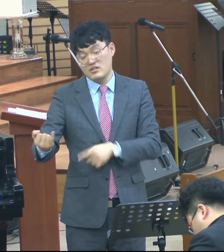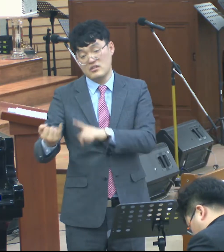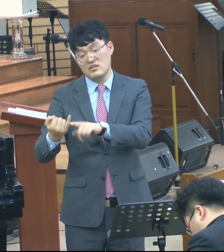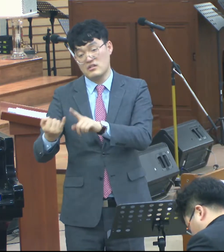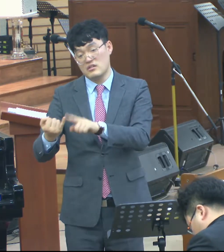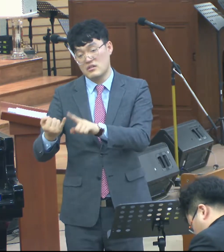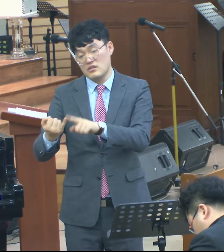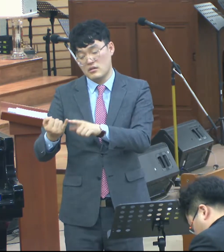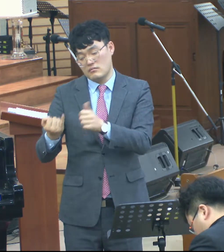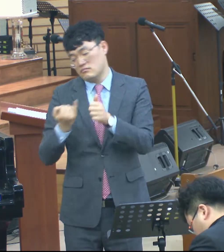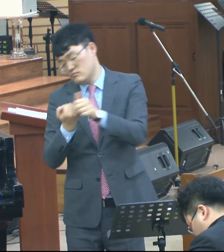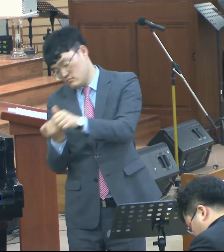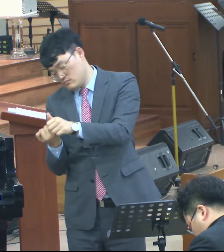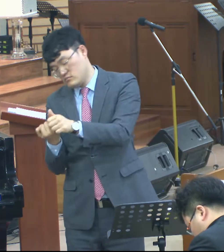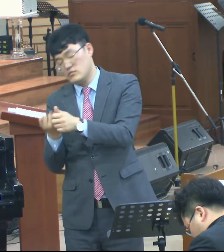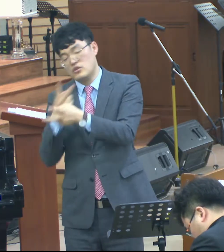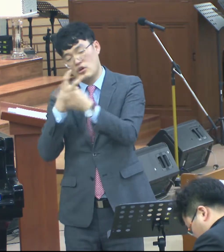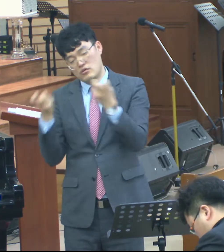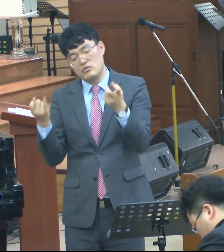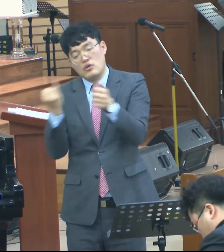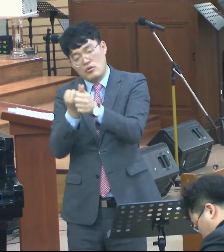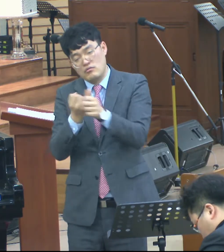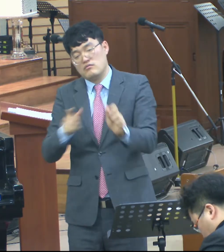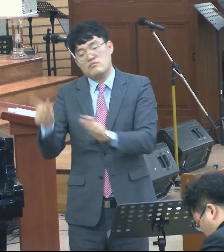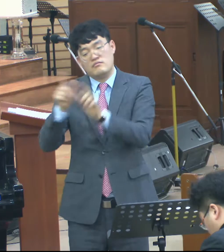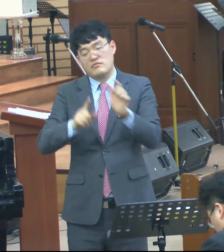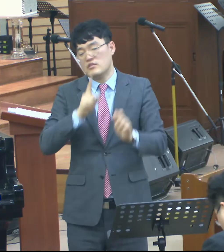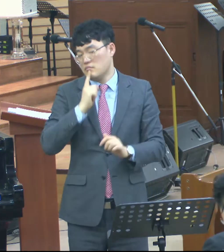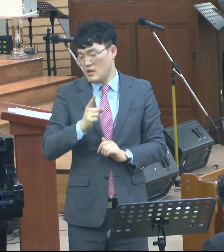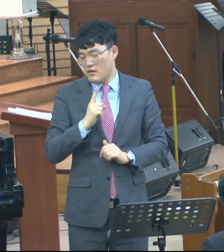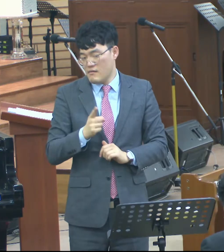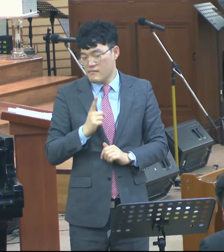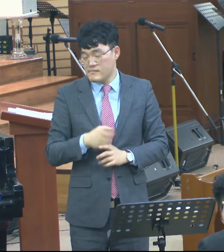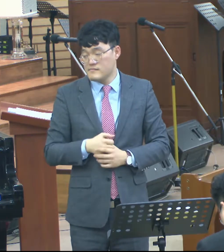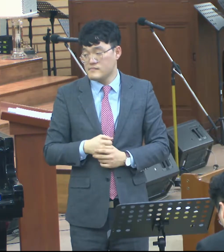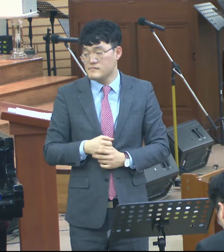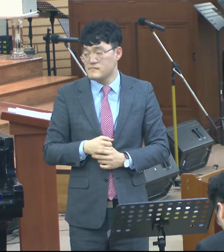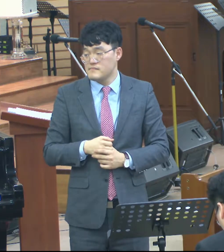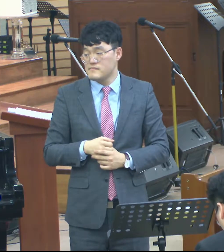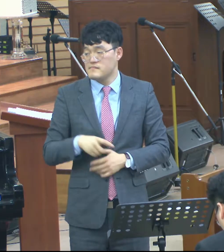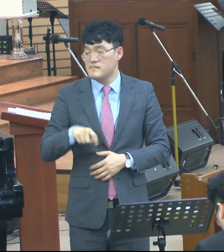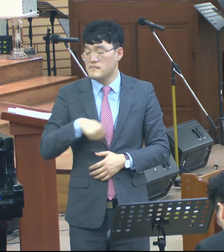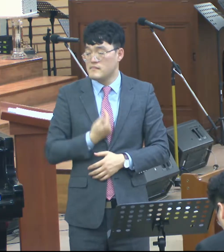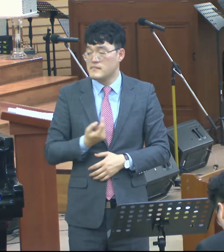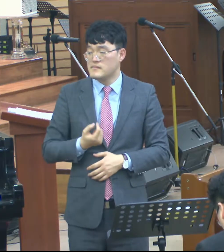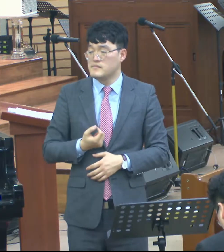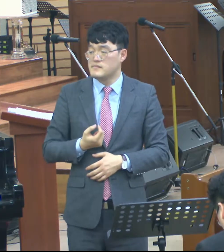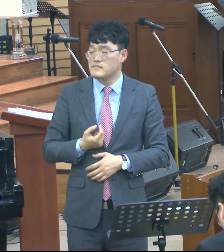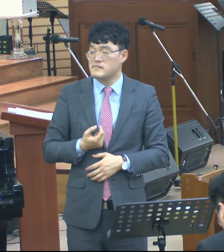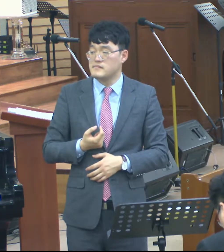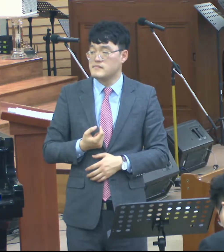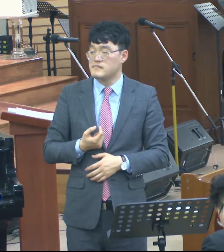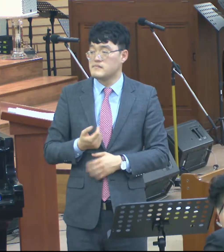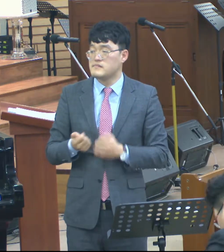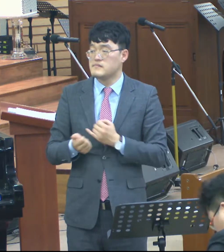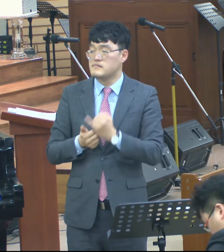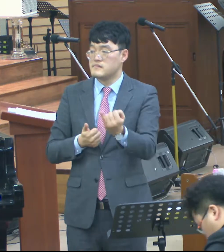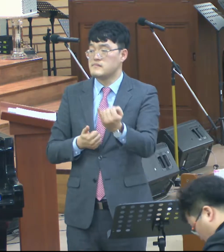동생하고 어떻게 하려고 처제를 자기 와이프로 만들었어요. 아달랴라는 할머니는요, 손자들을 다 죽이고